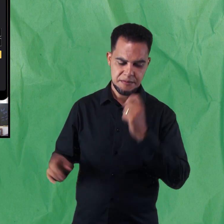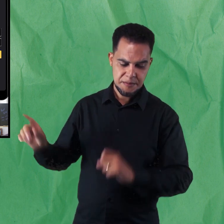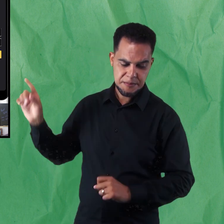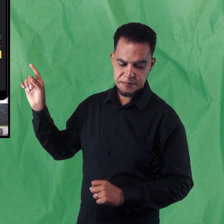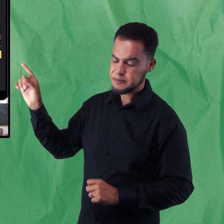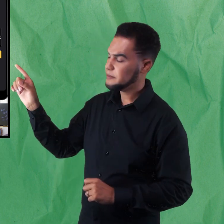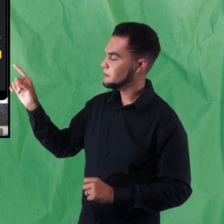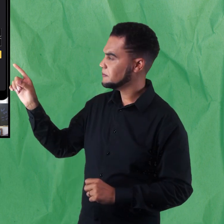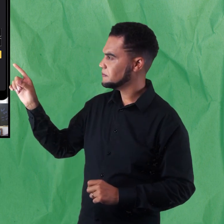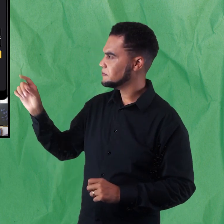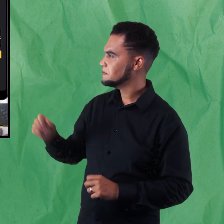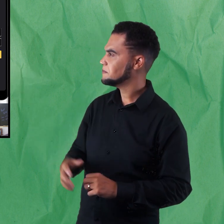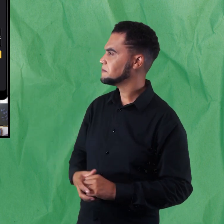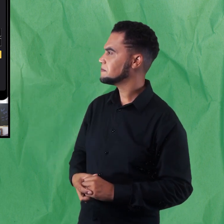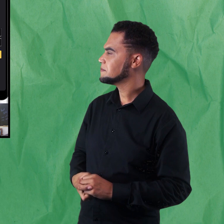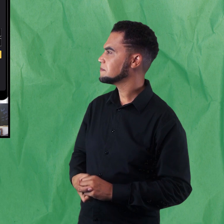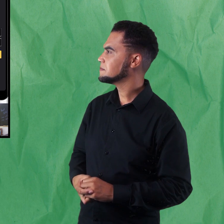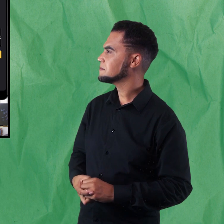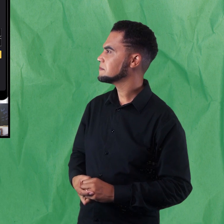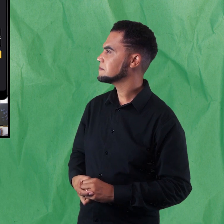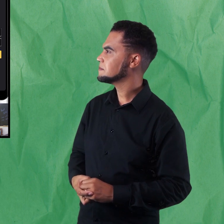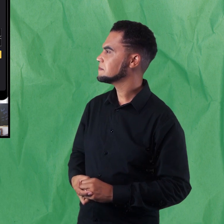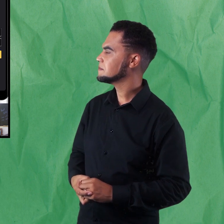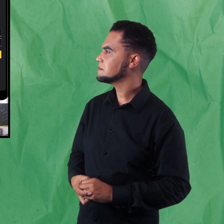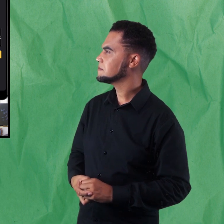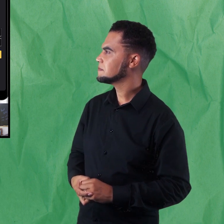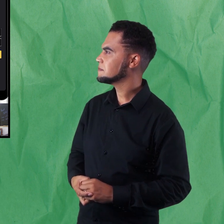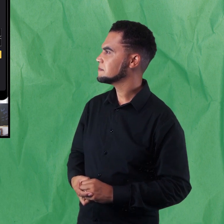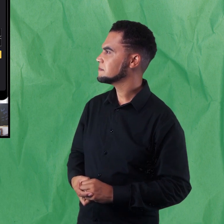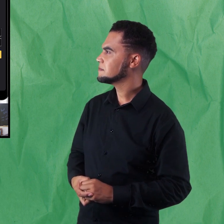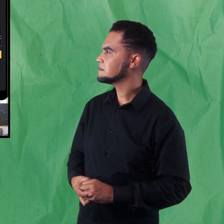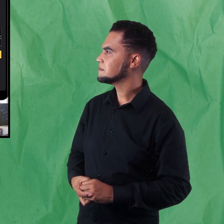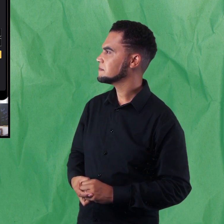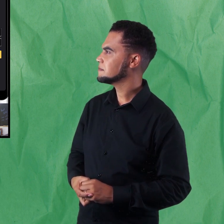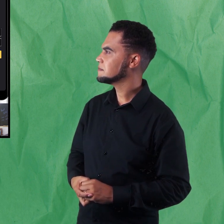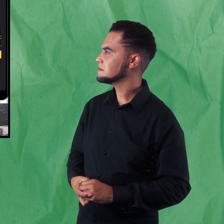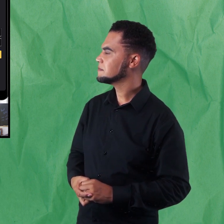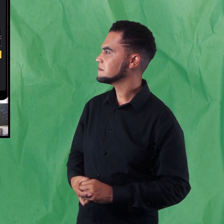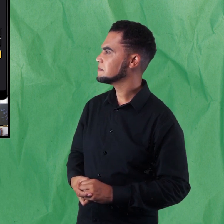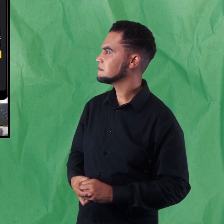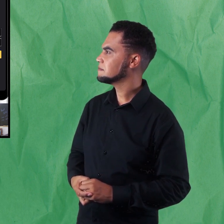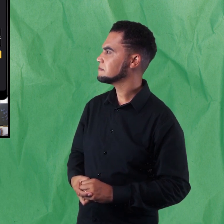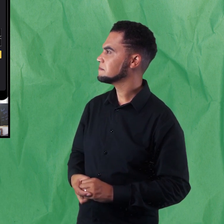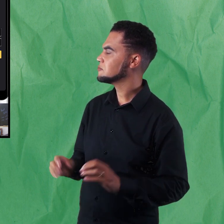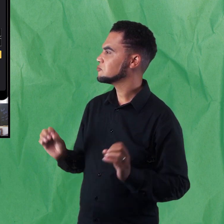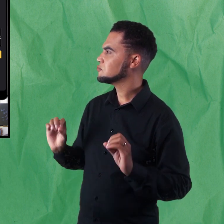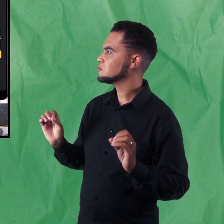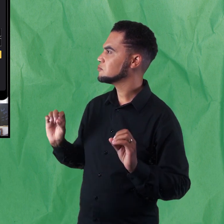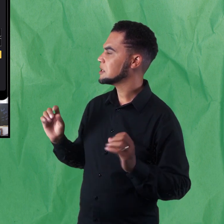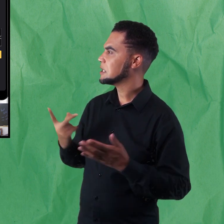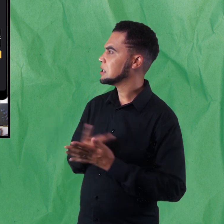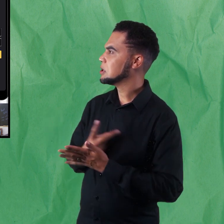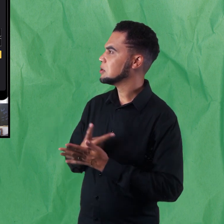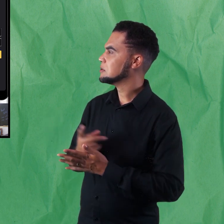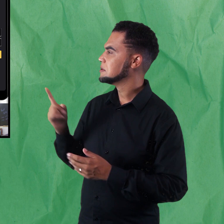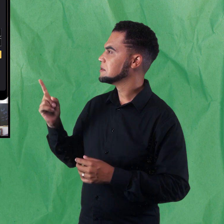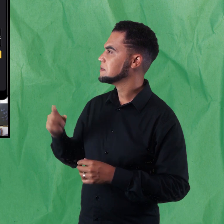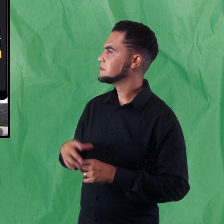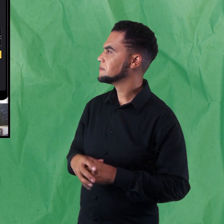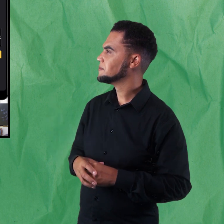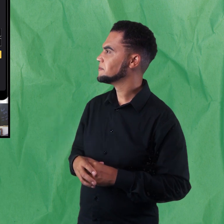Alert.alert, né, erro, caso não tenha sido nenhum erro desses.